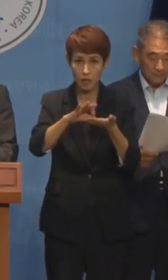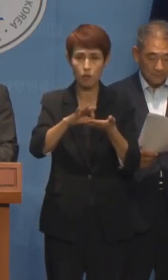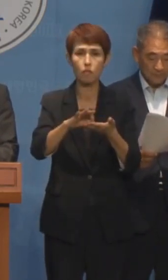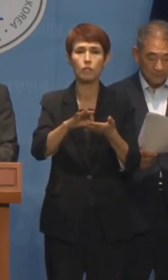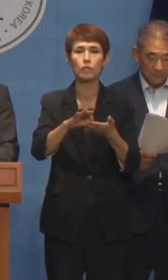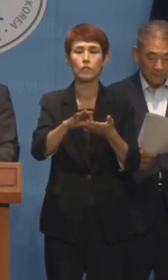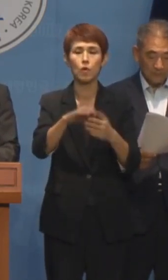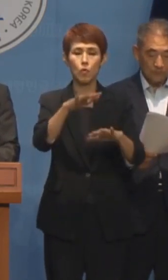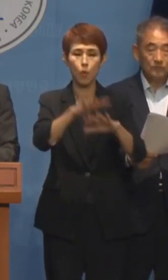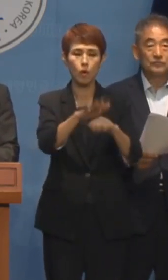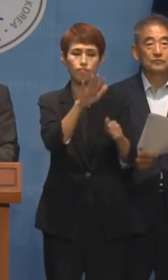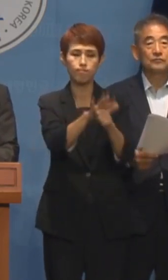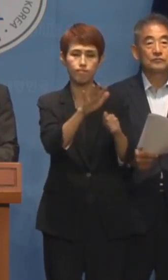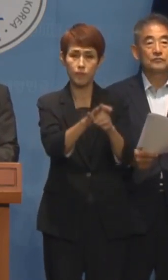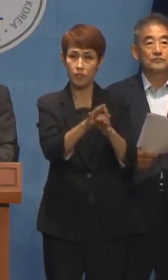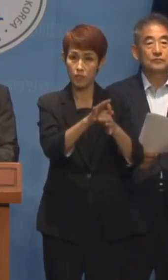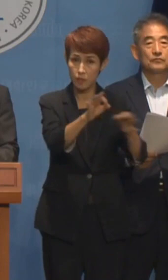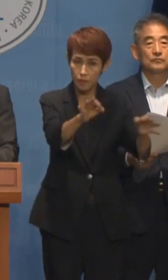농업직불금과